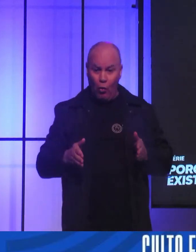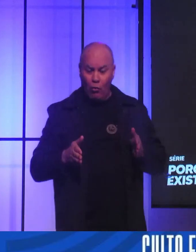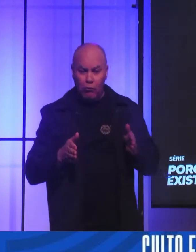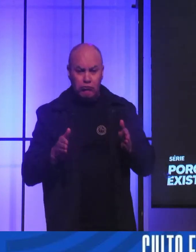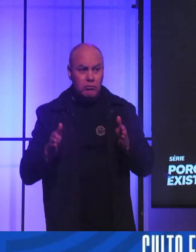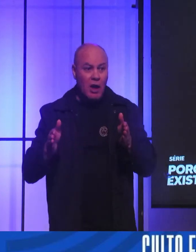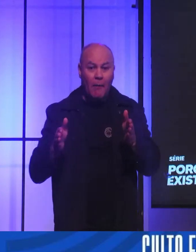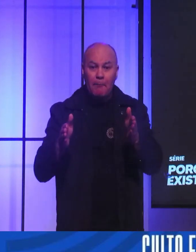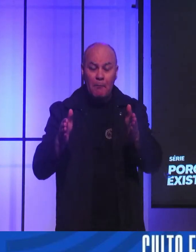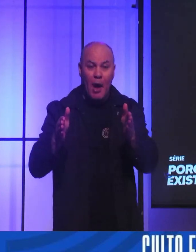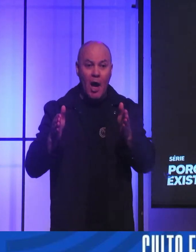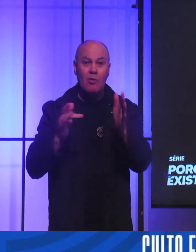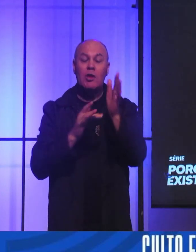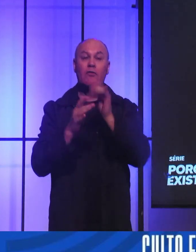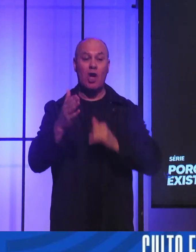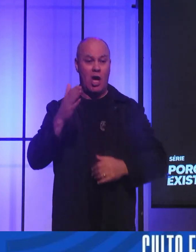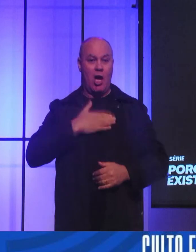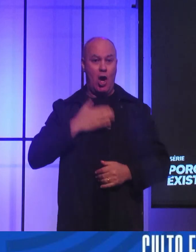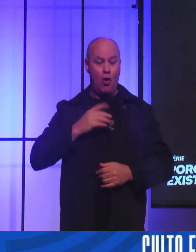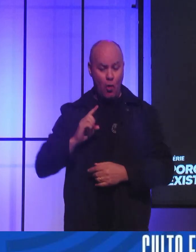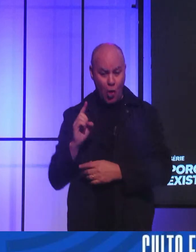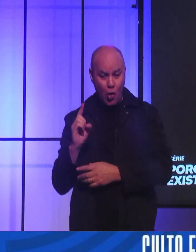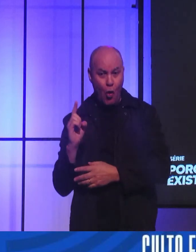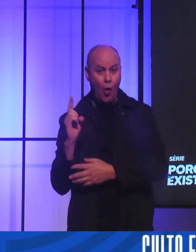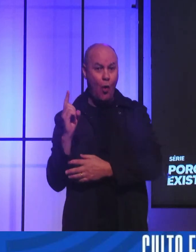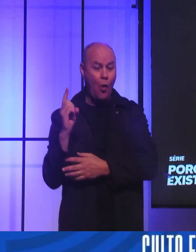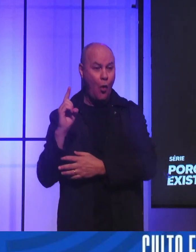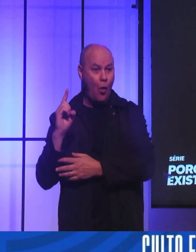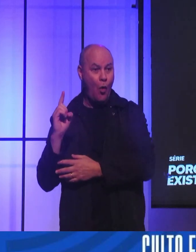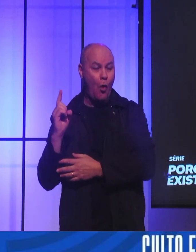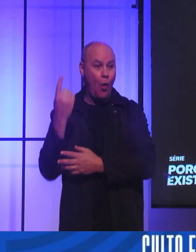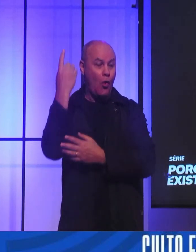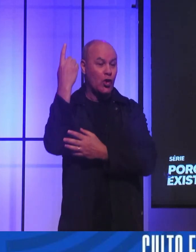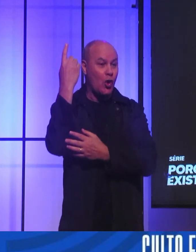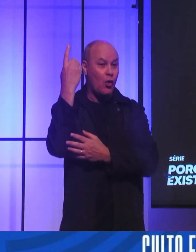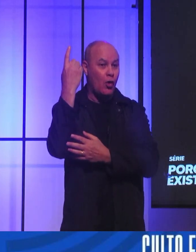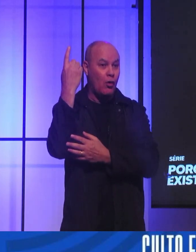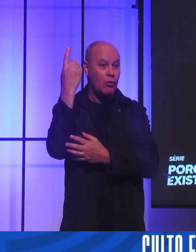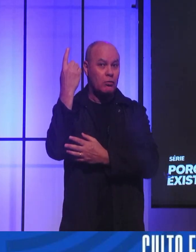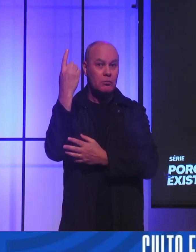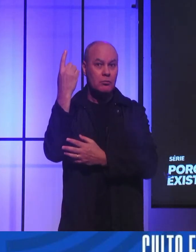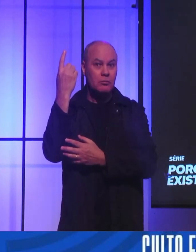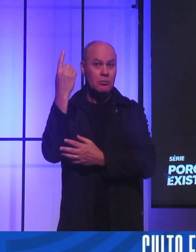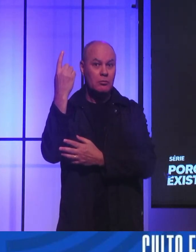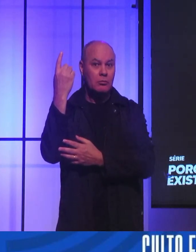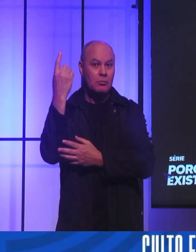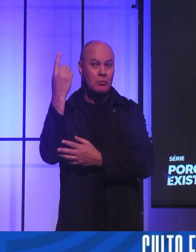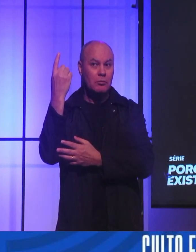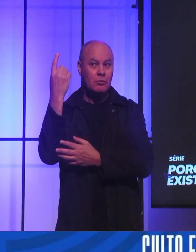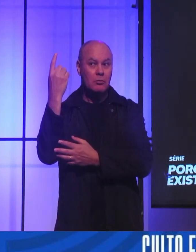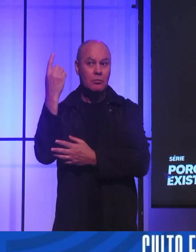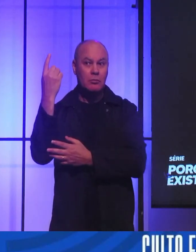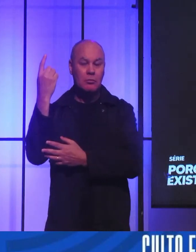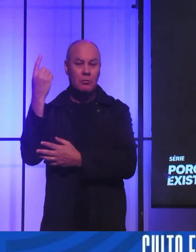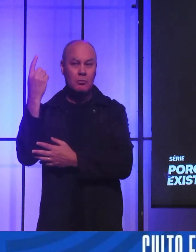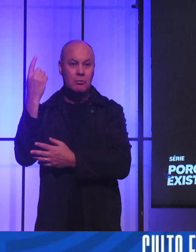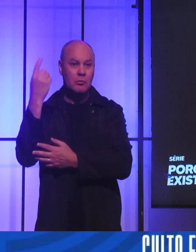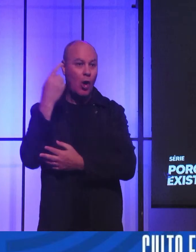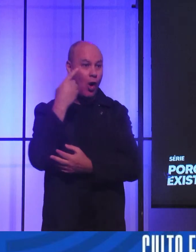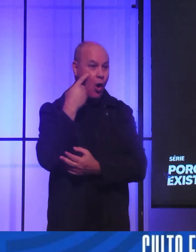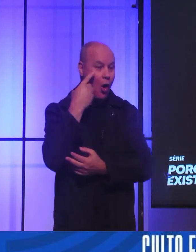Jesus nos deixa bem claro, a palavra nos deixa bem claro, que Deus criou um